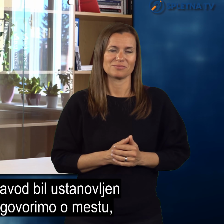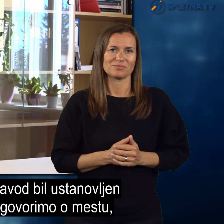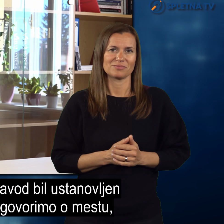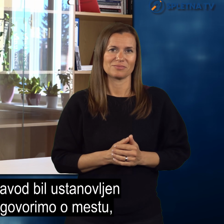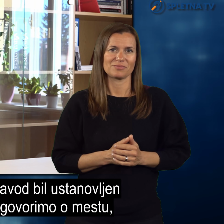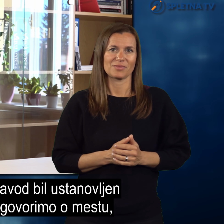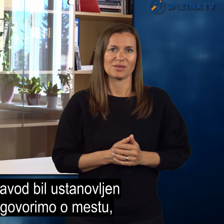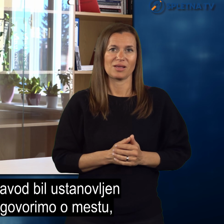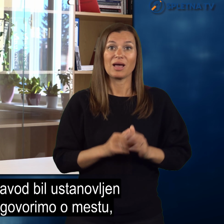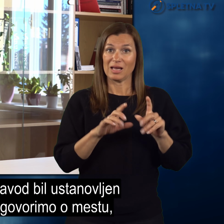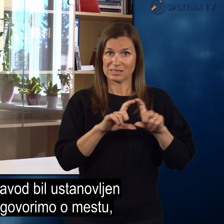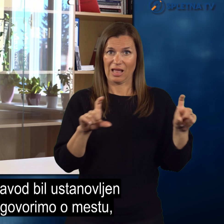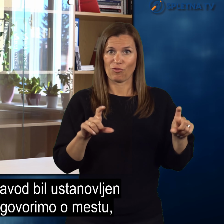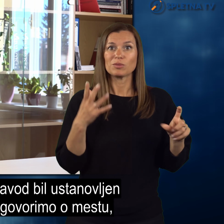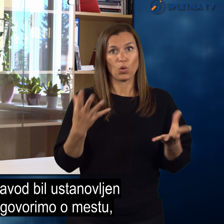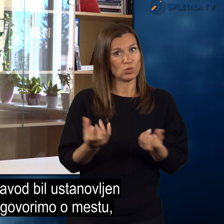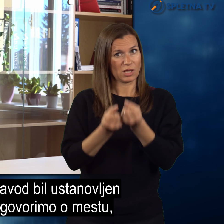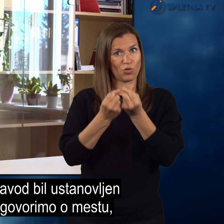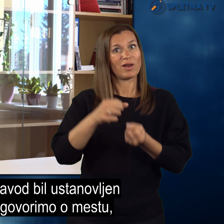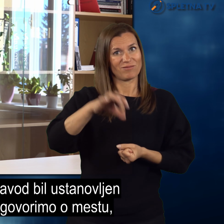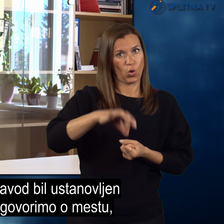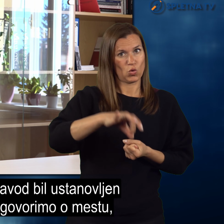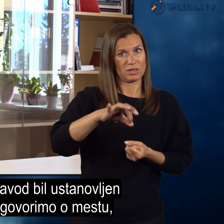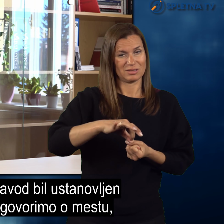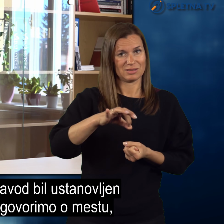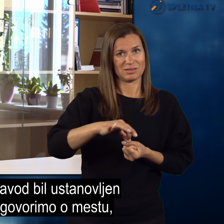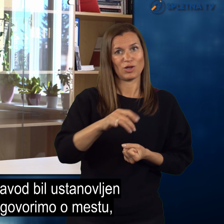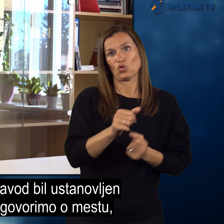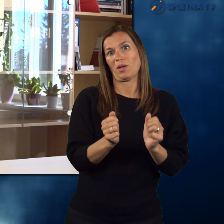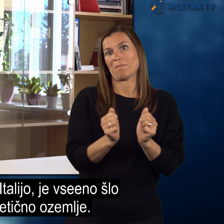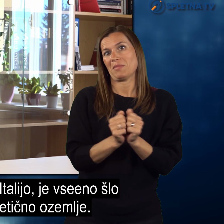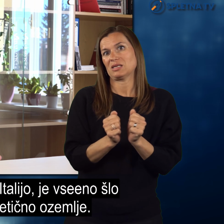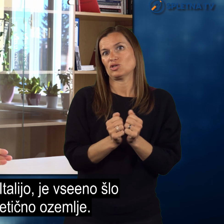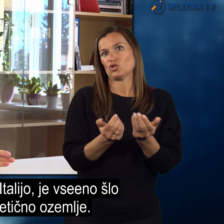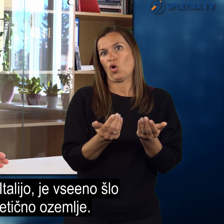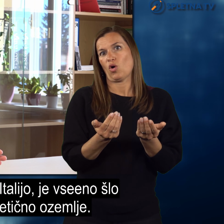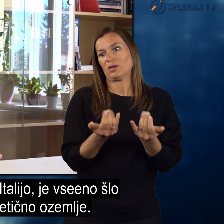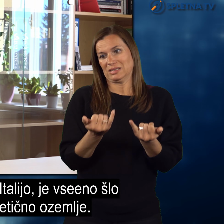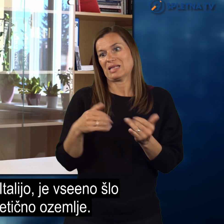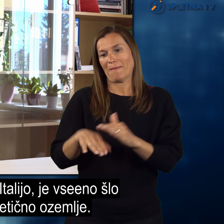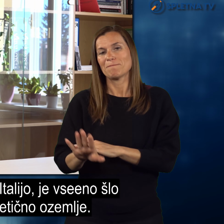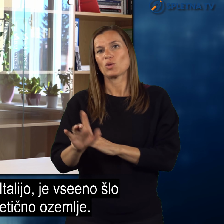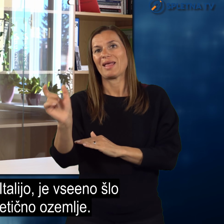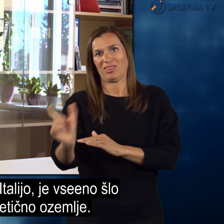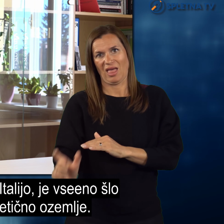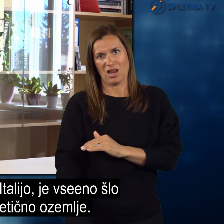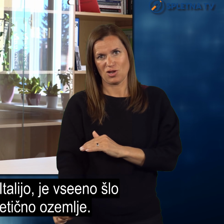Kljub temu, da je zavod bil ustanovljen v Gorici, se pravi, govorimo o mestu, ki danes sodi pod Italijo,